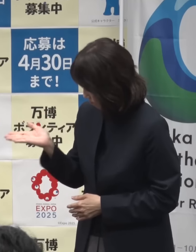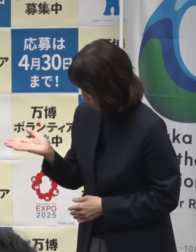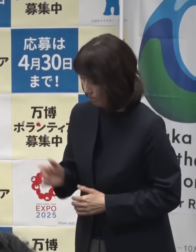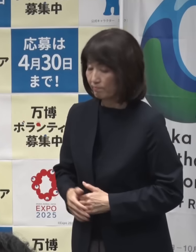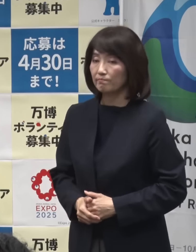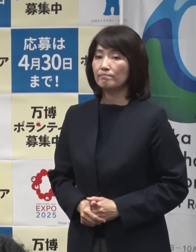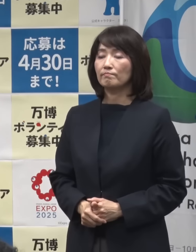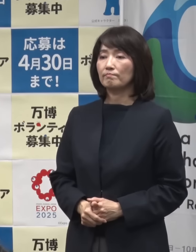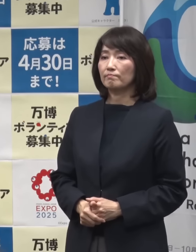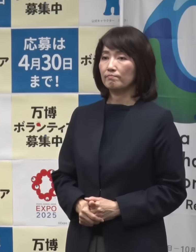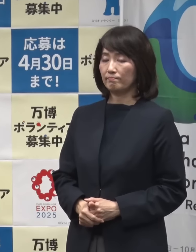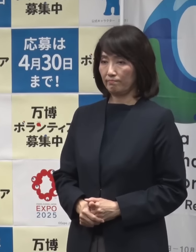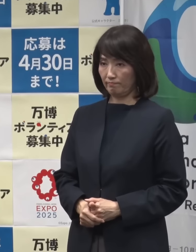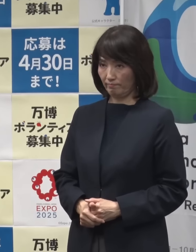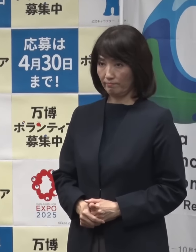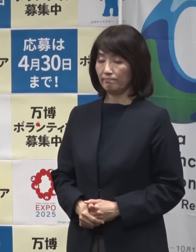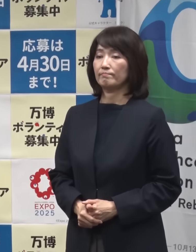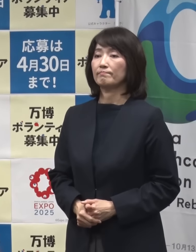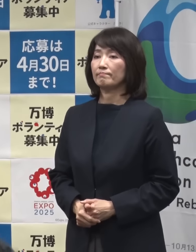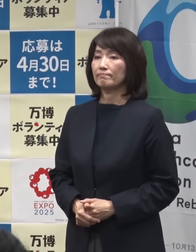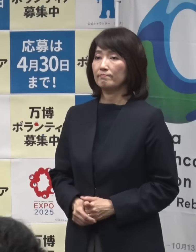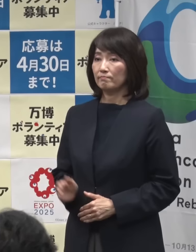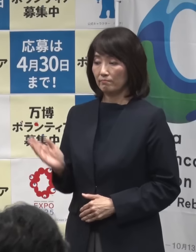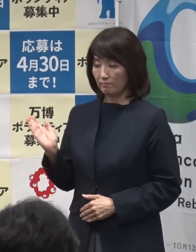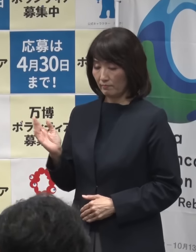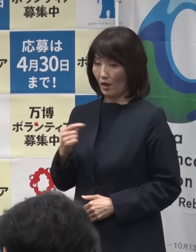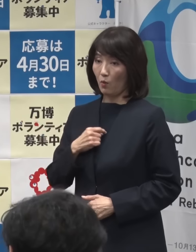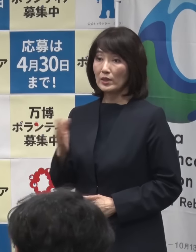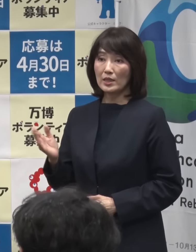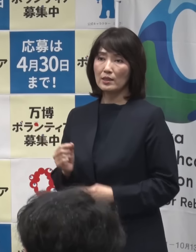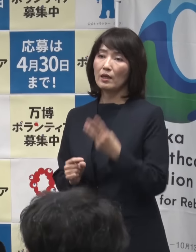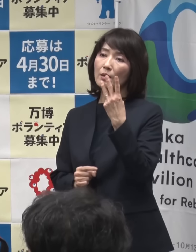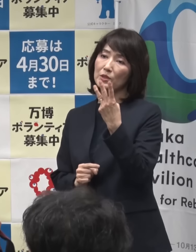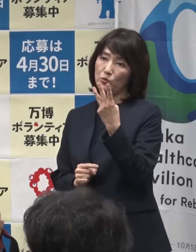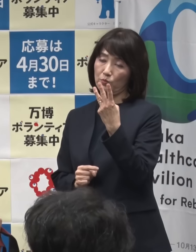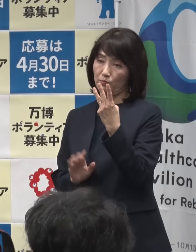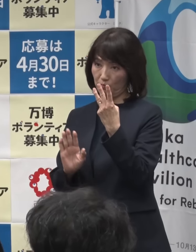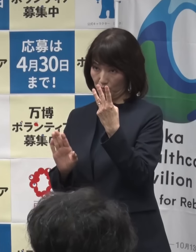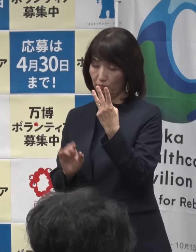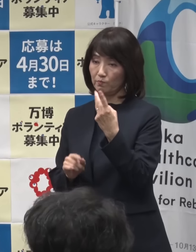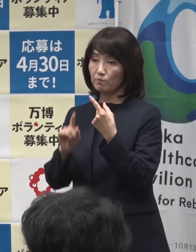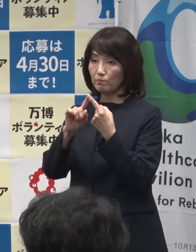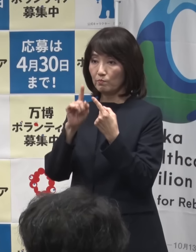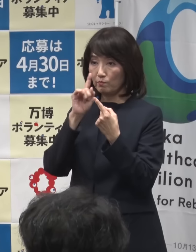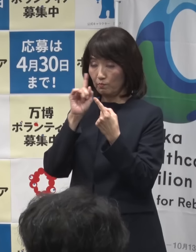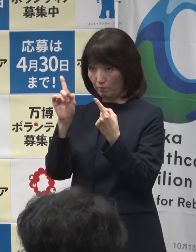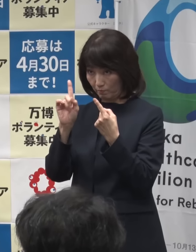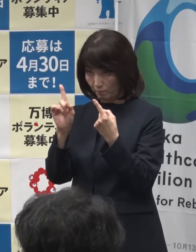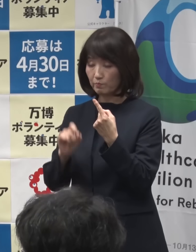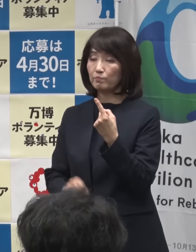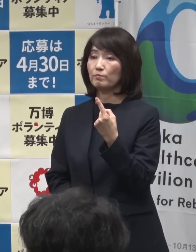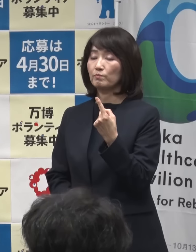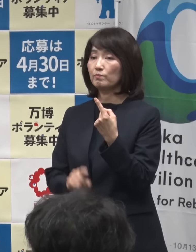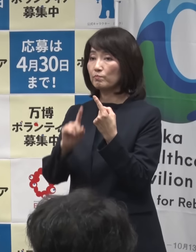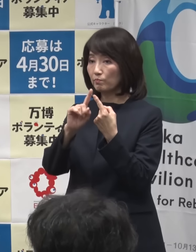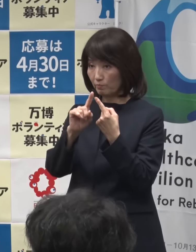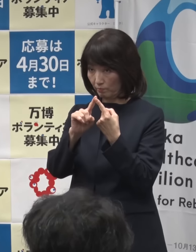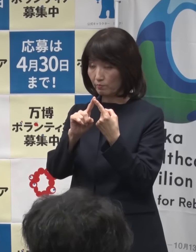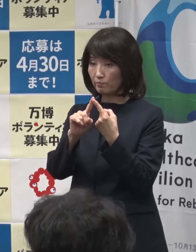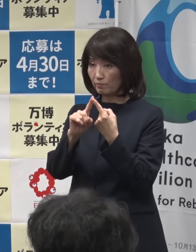します。 はい、私からは3点です。まず1点目についてです。1点目